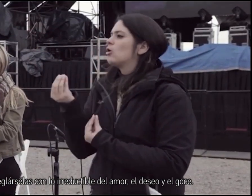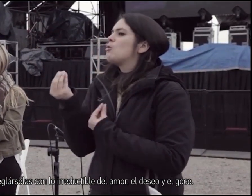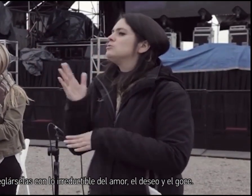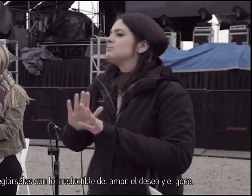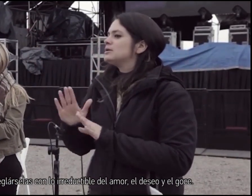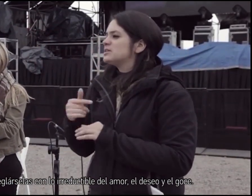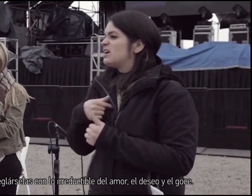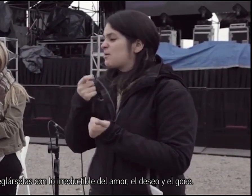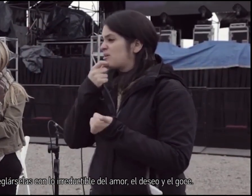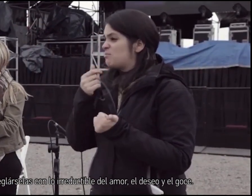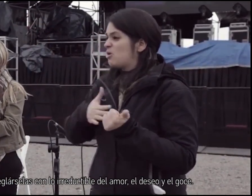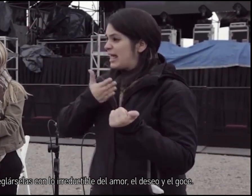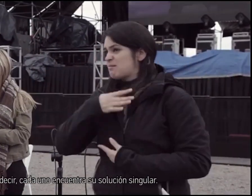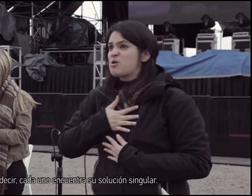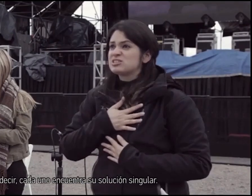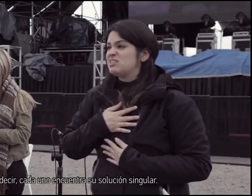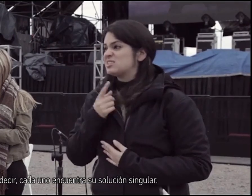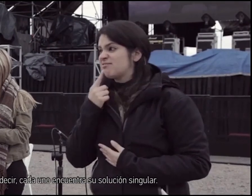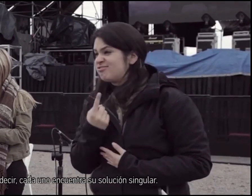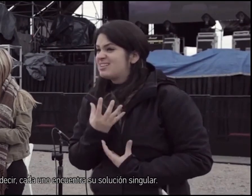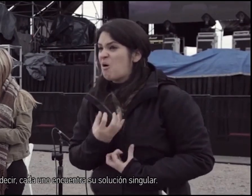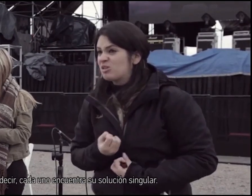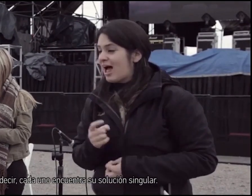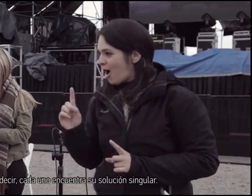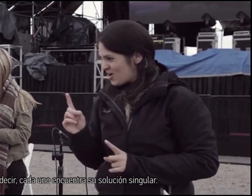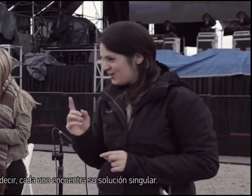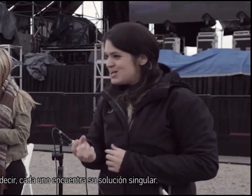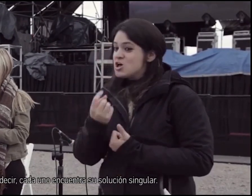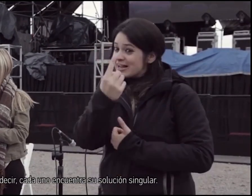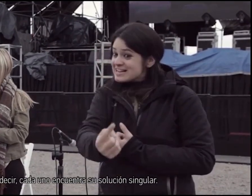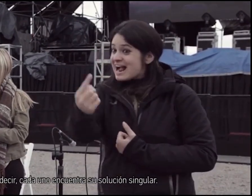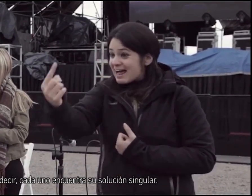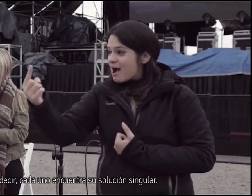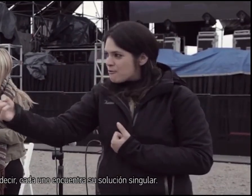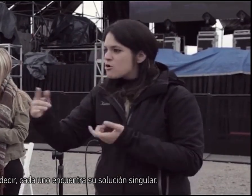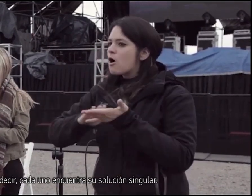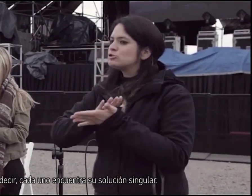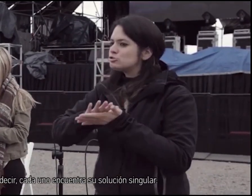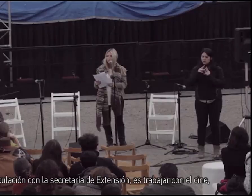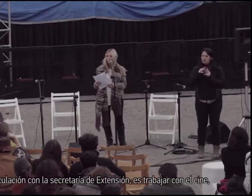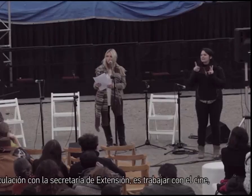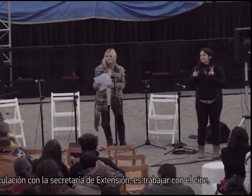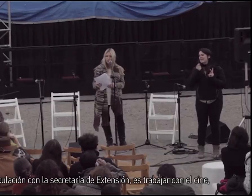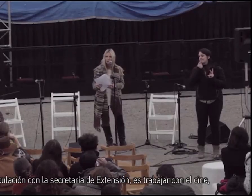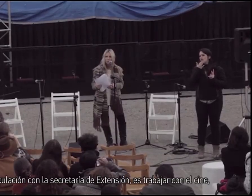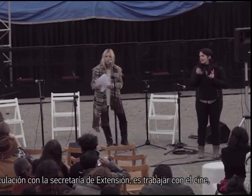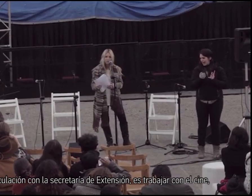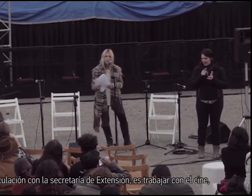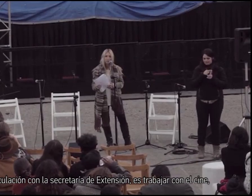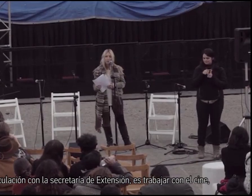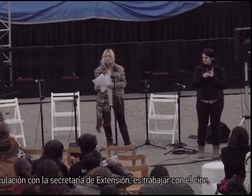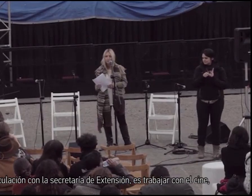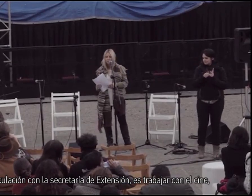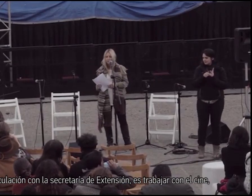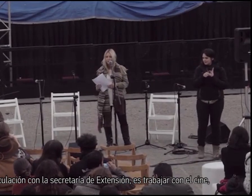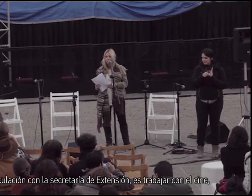amor, el deseo y el goce. Es decir, cada uno encuentra su solución singular. Por lo tanto, la articulación